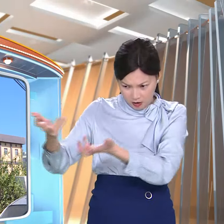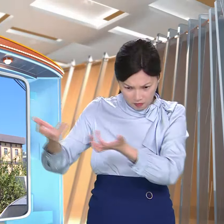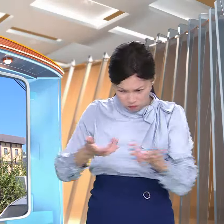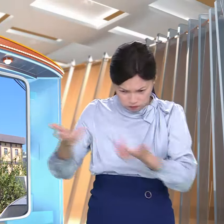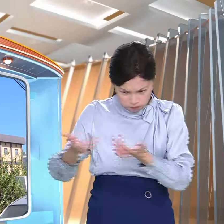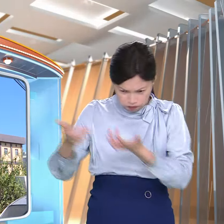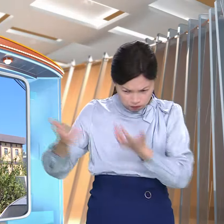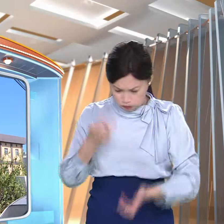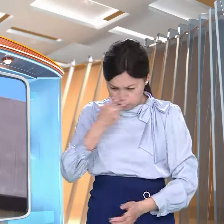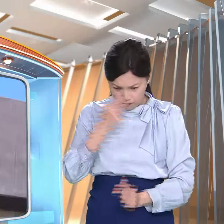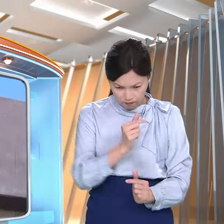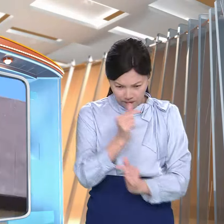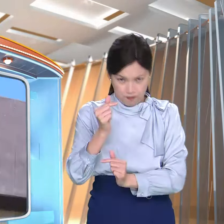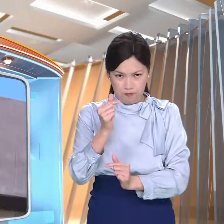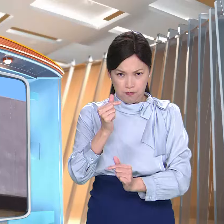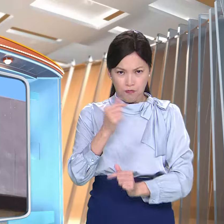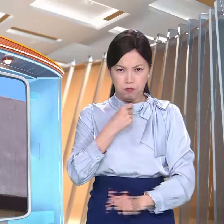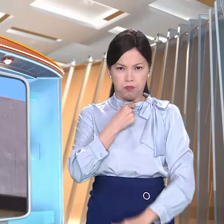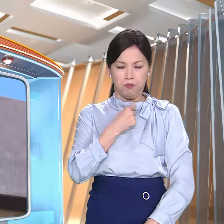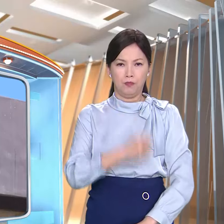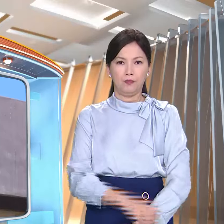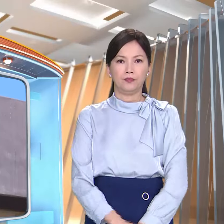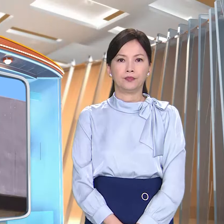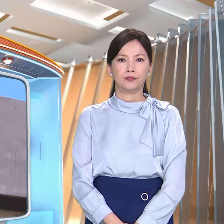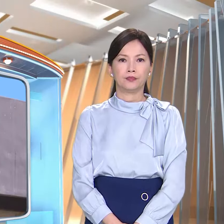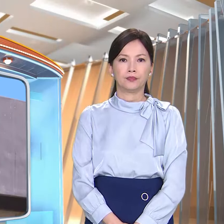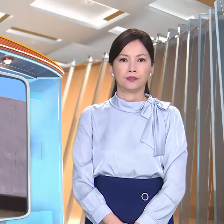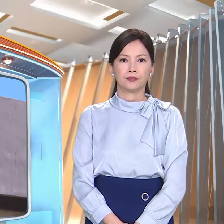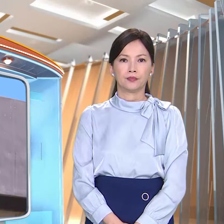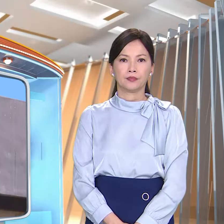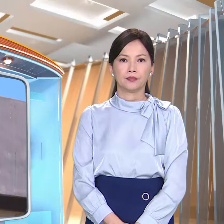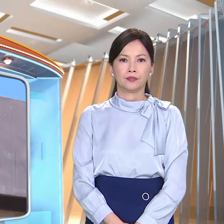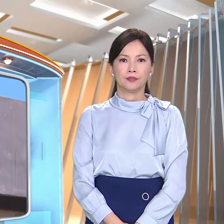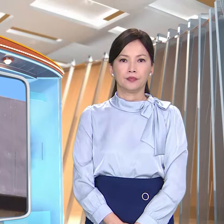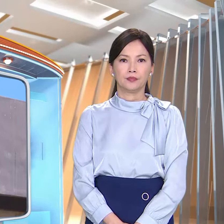查拉到最高强度，要100%逐批查验。